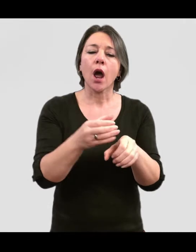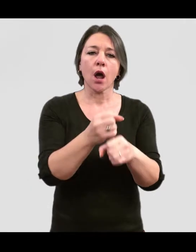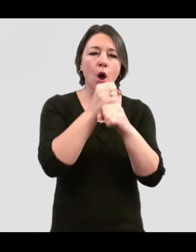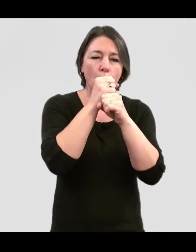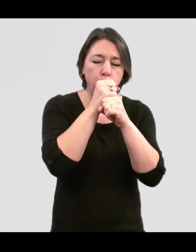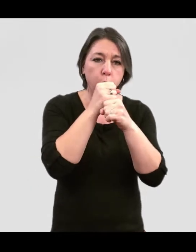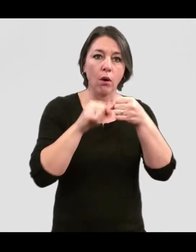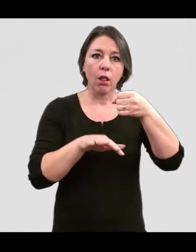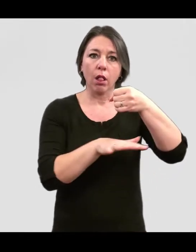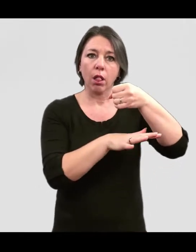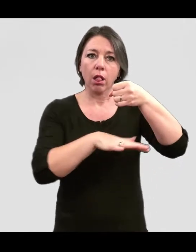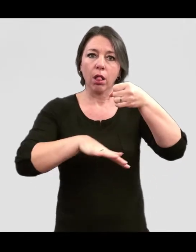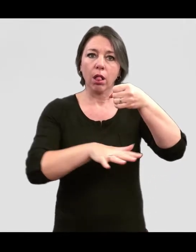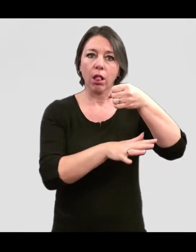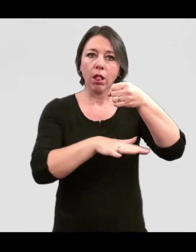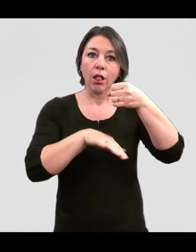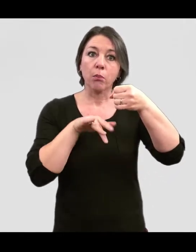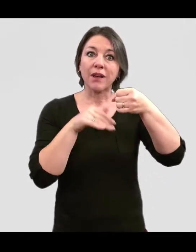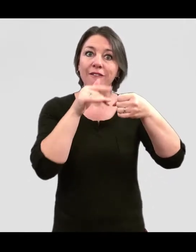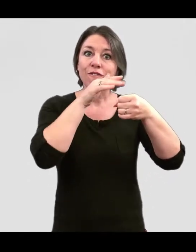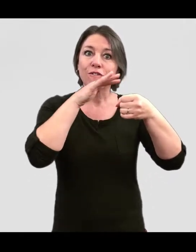na dně. Jo, takže